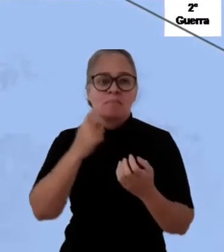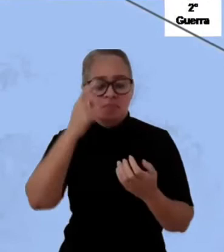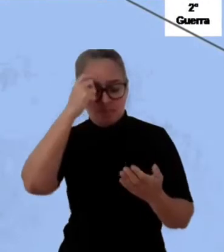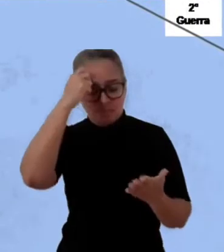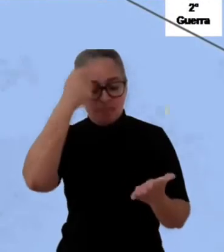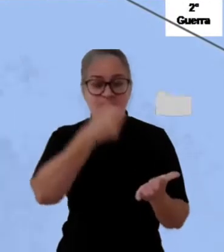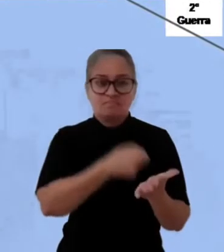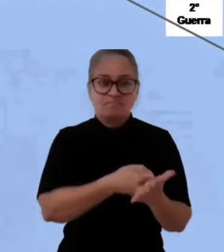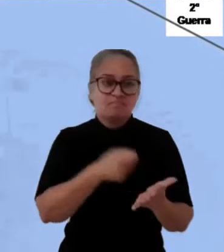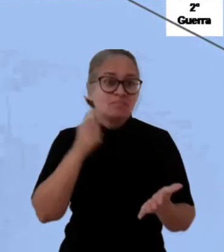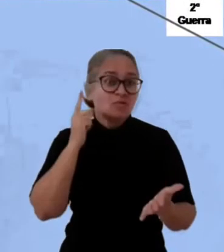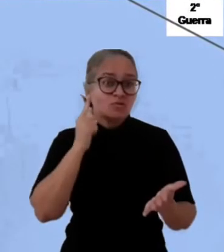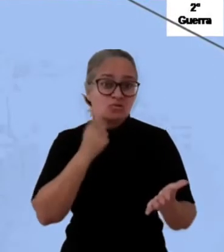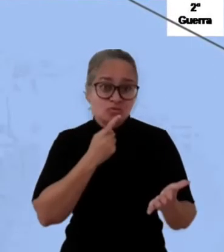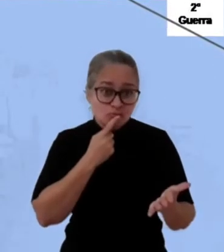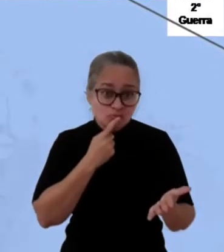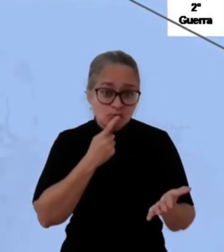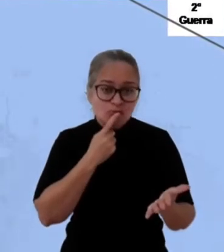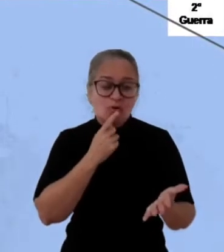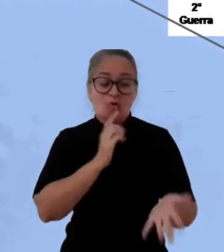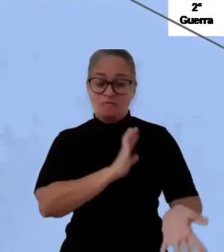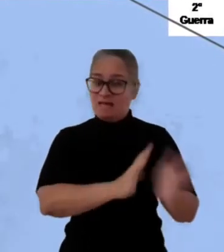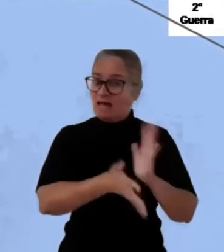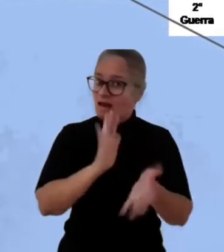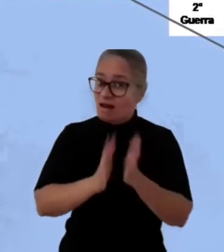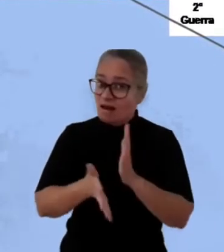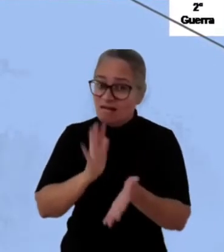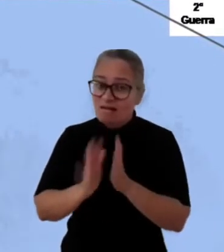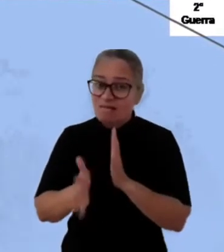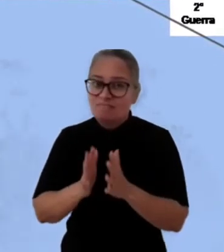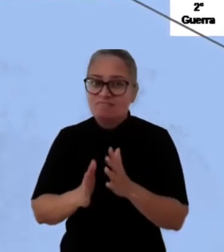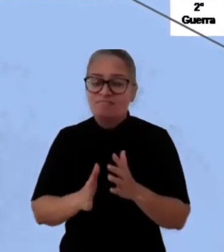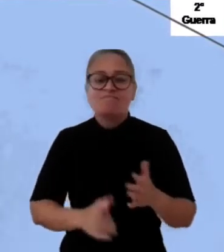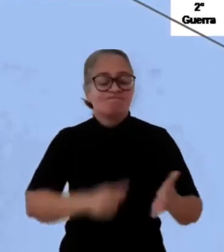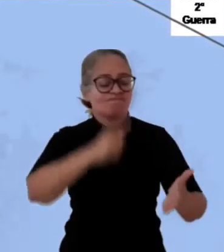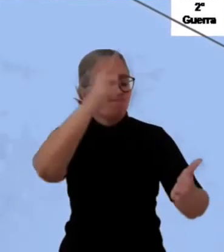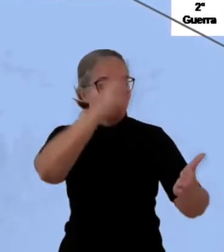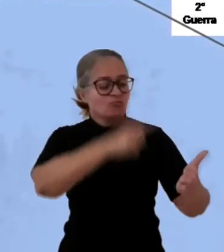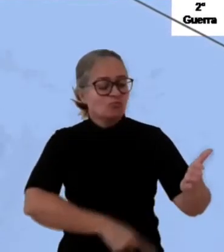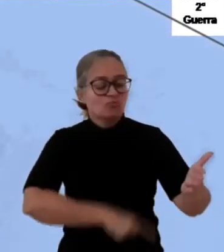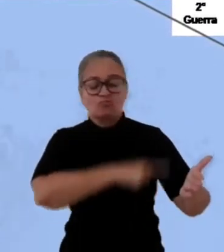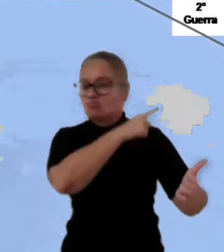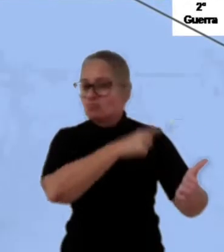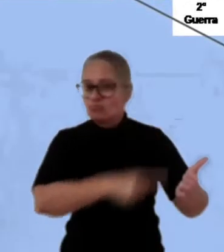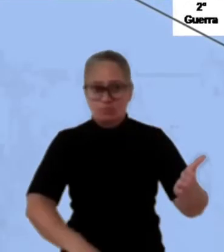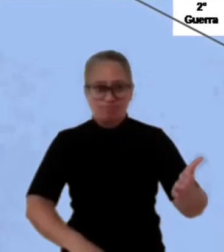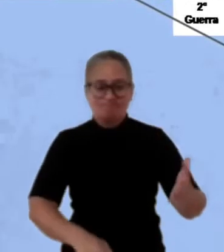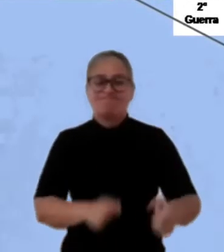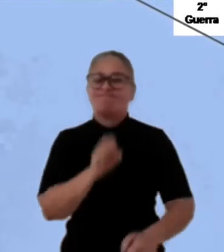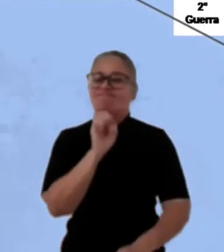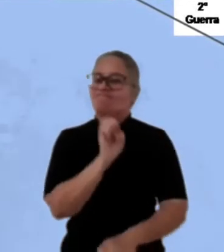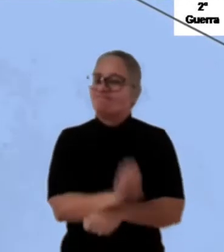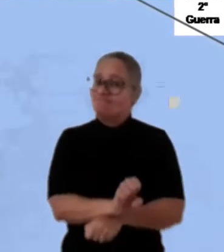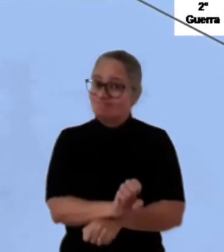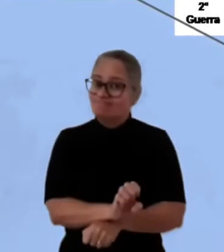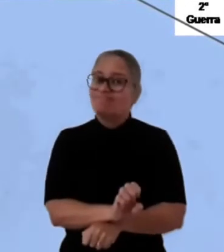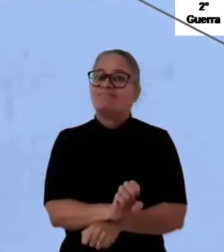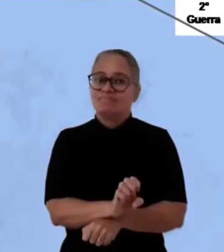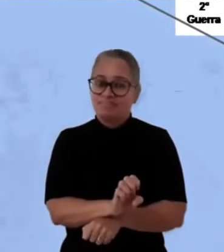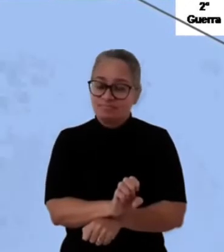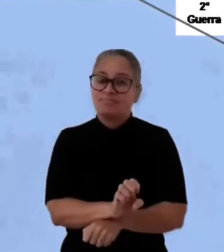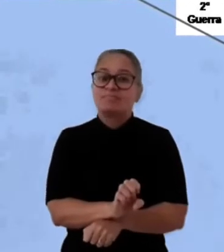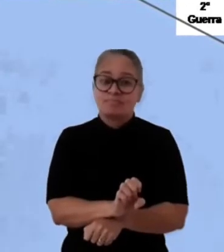e ali eles decidiram que o surdo não iria mais utilizar os sinais.